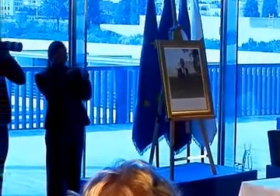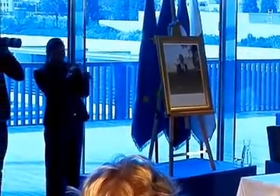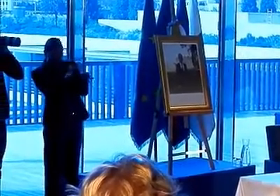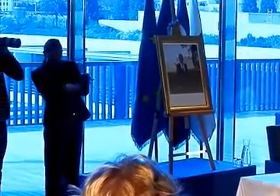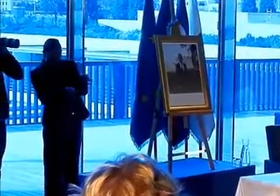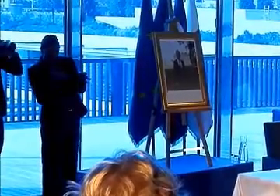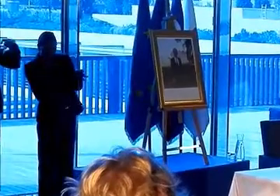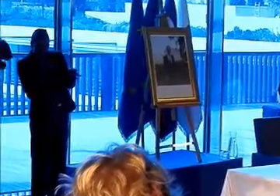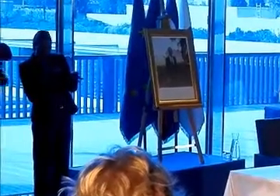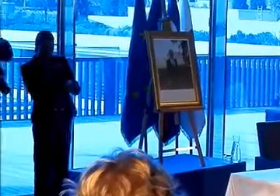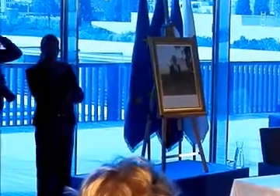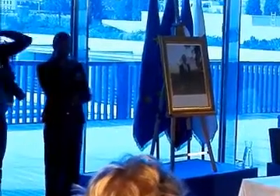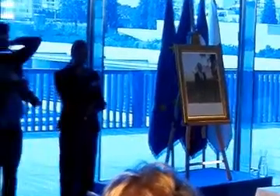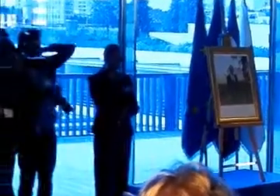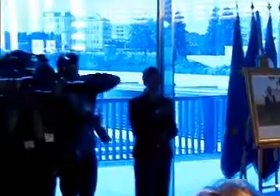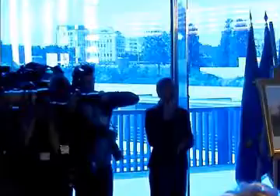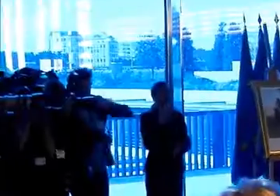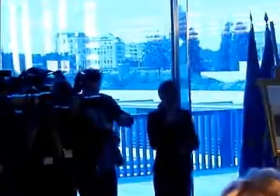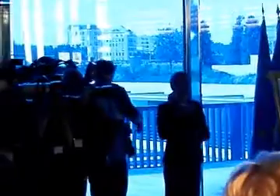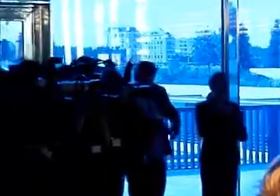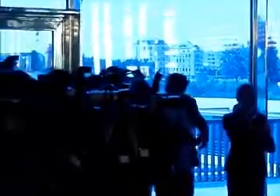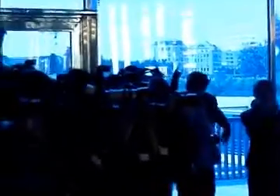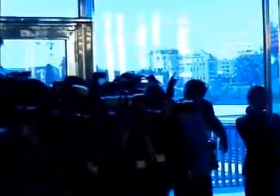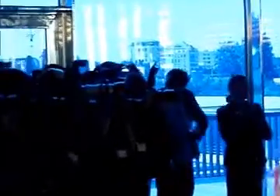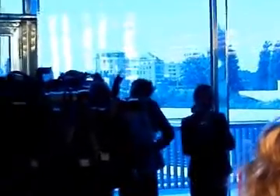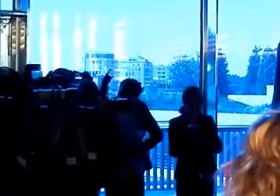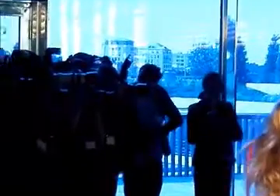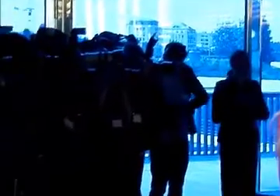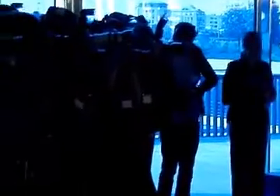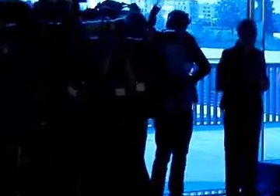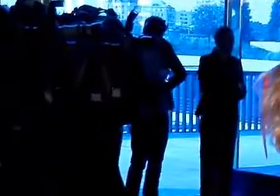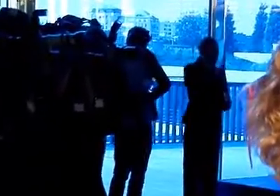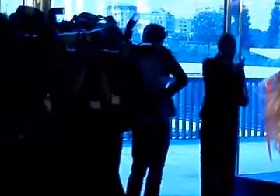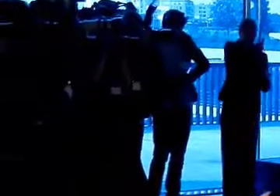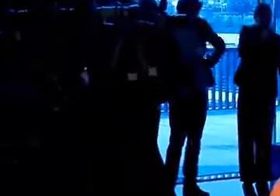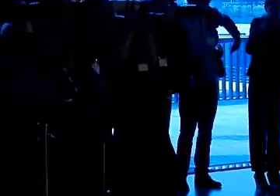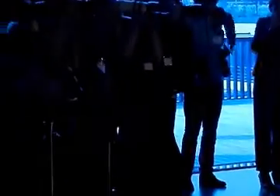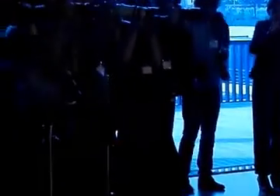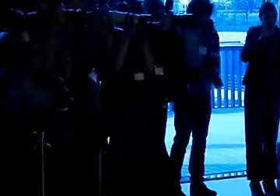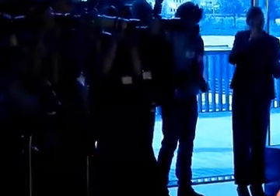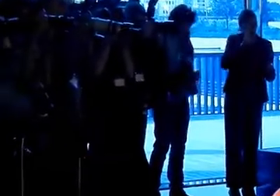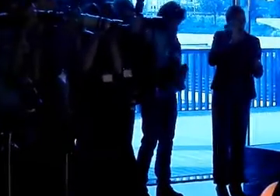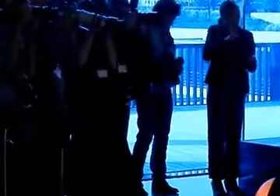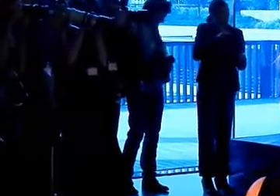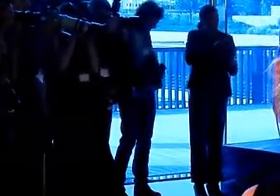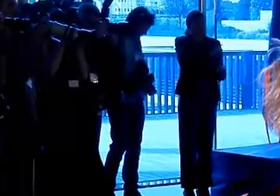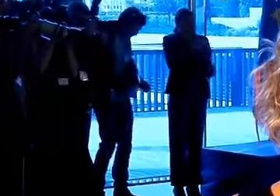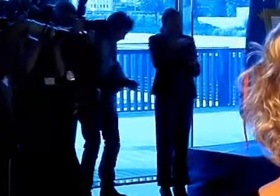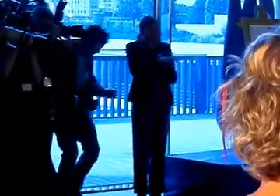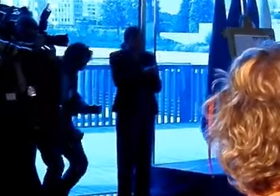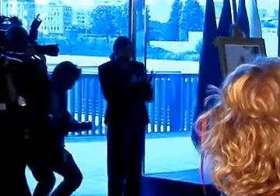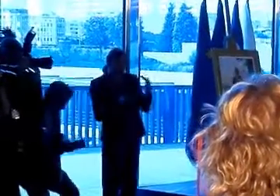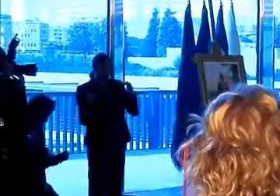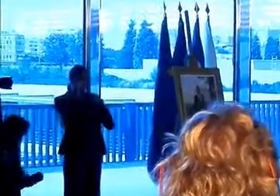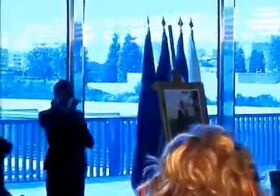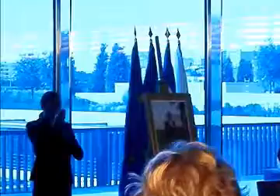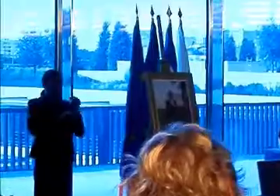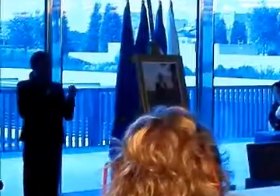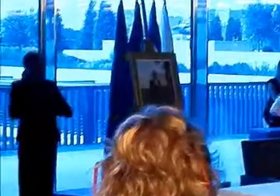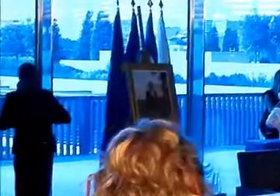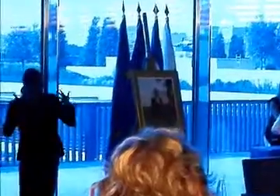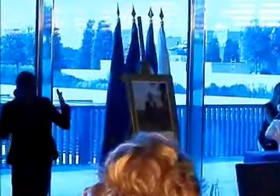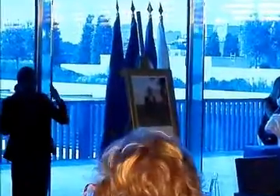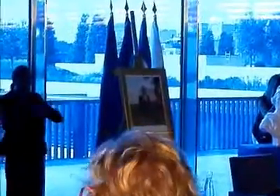l'intérêt de l'enfant. Il appartient à ses parents, jusqu'à la majorité ou l'émancipation de l'enfant, pour